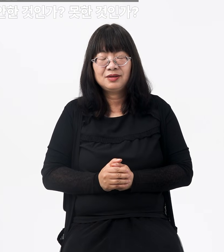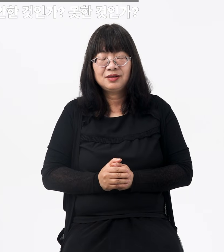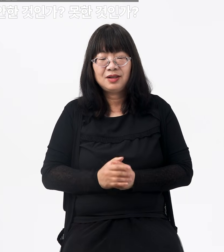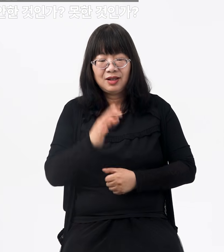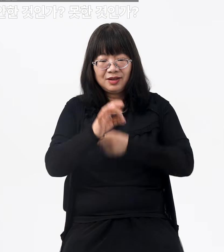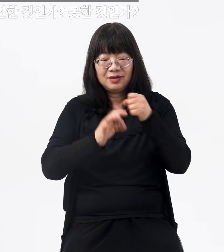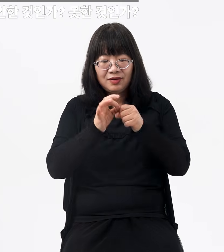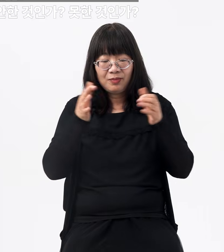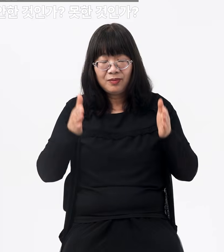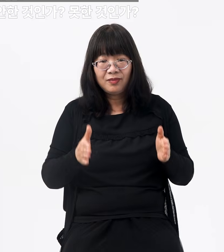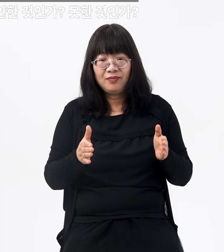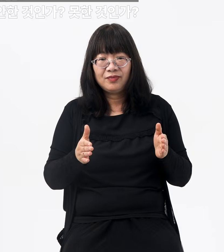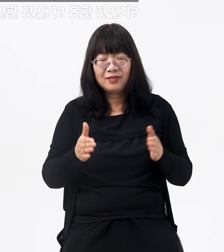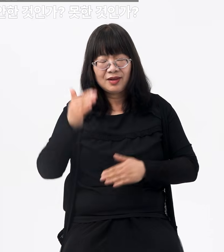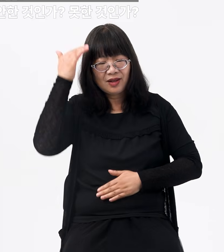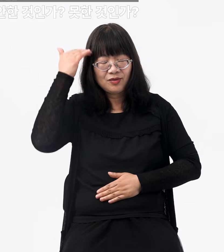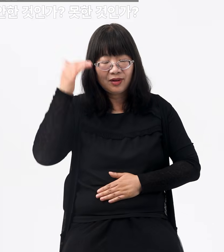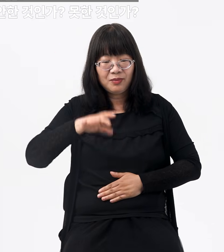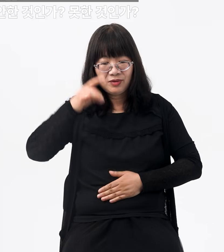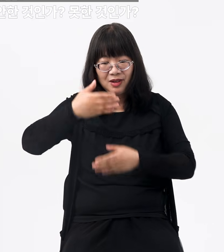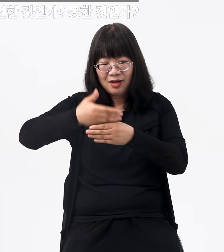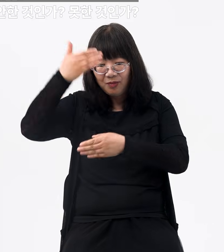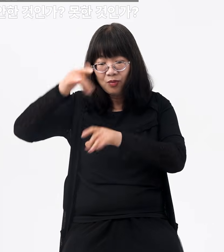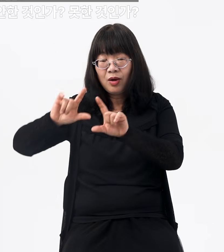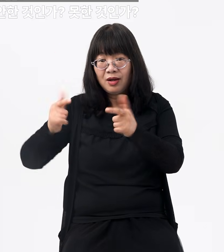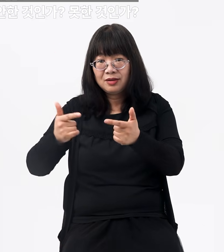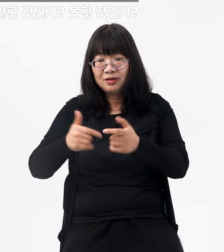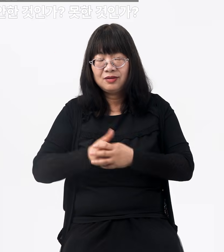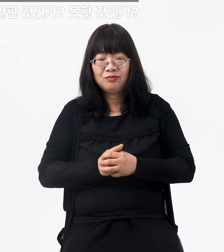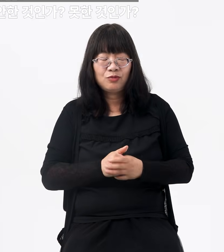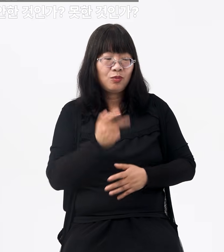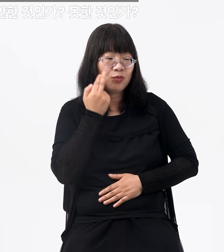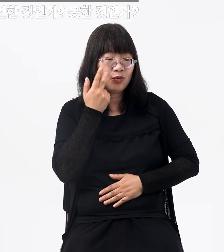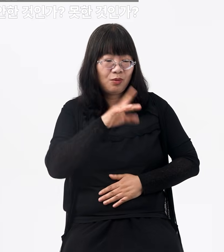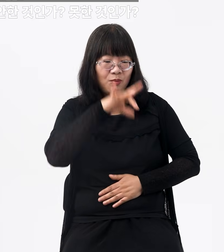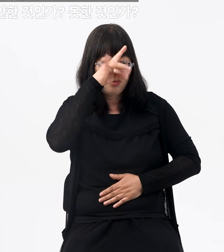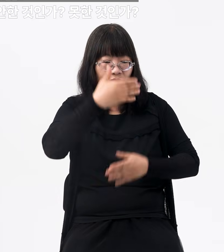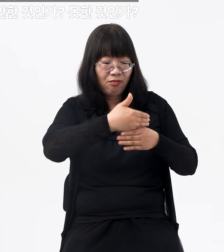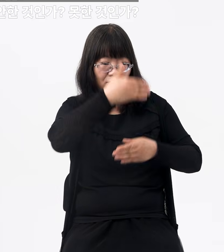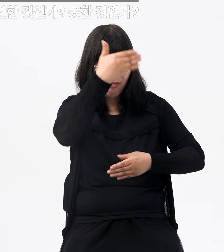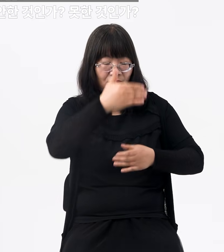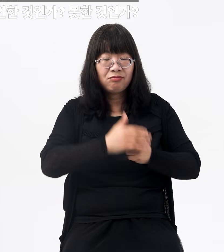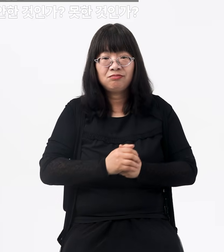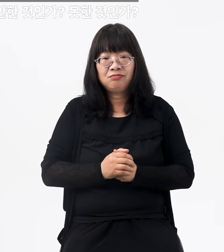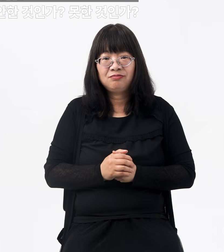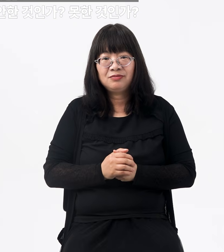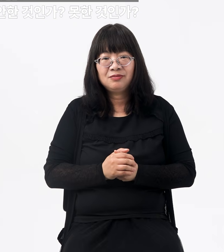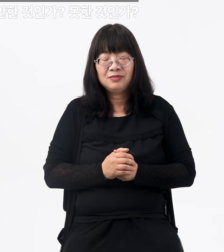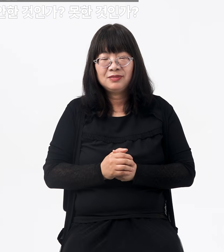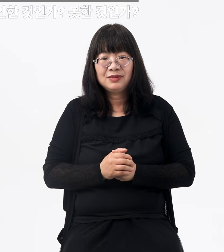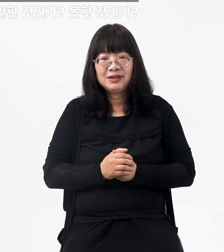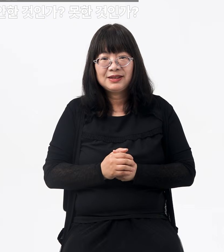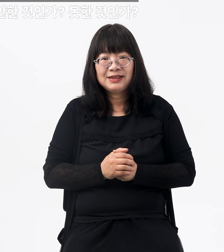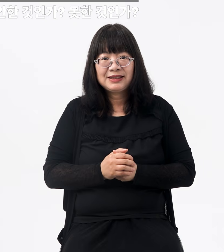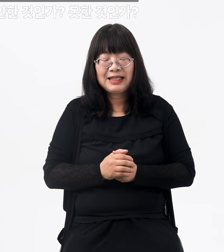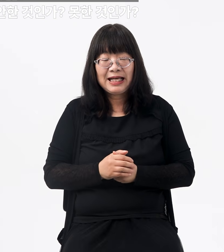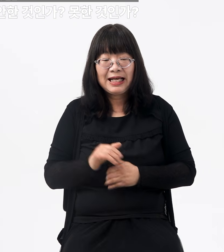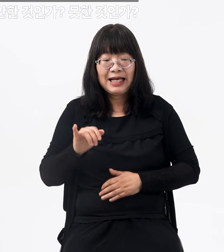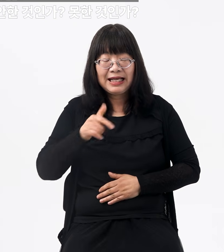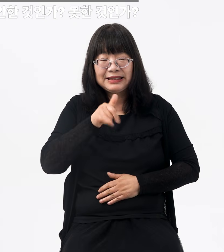10년 만에 이걸 한국에서 먼저 개봉을 한 게 아니라 미국에서 먼저 개봉을 했는데 기생충을